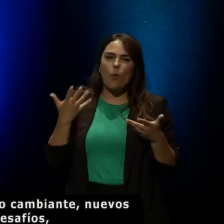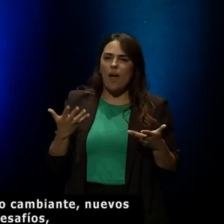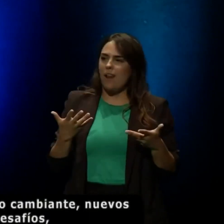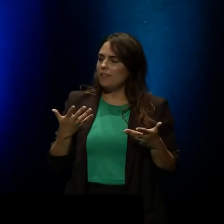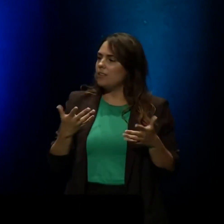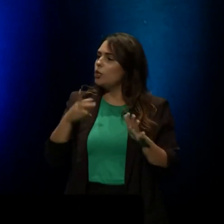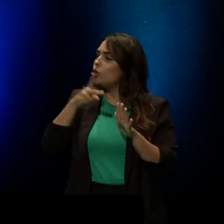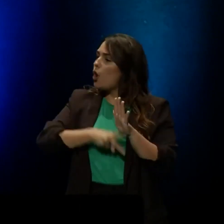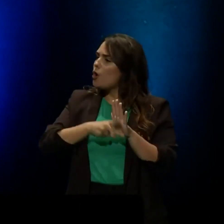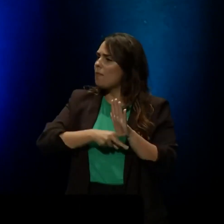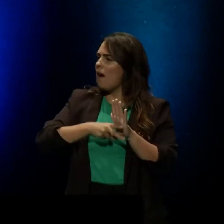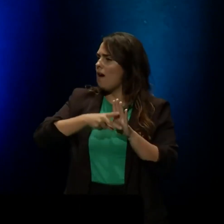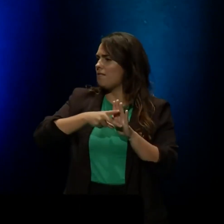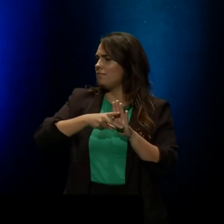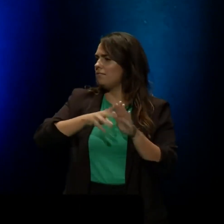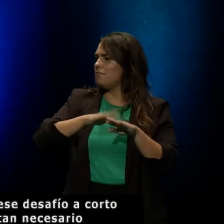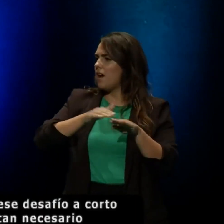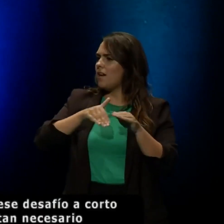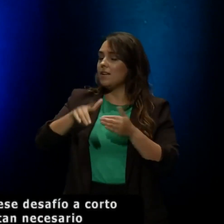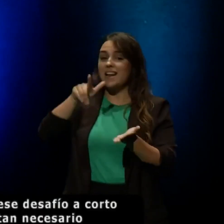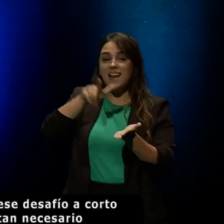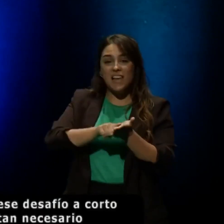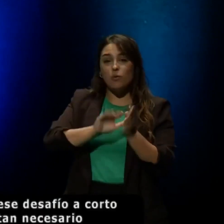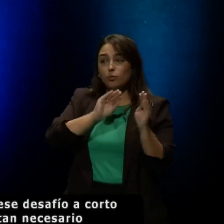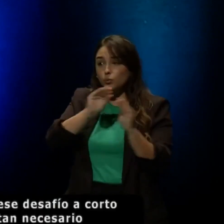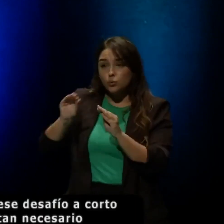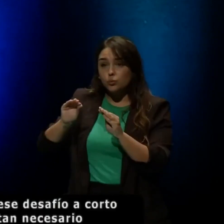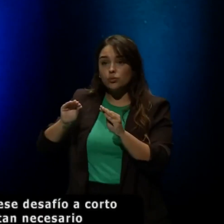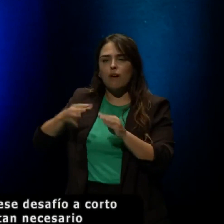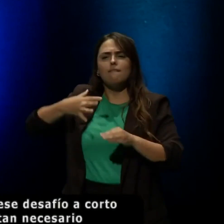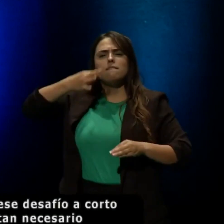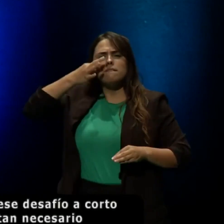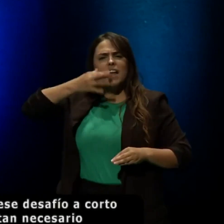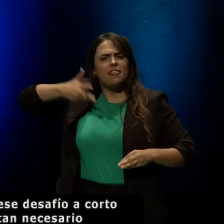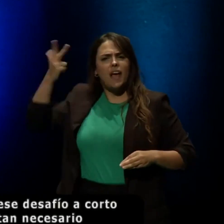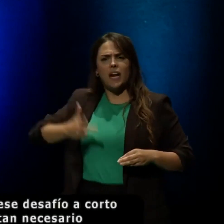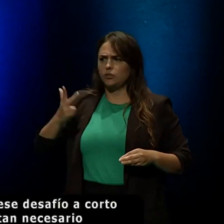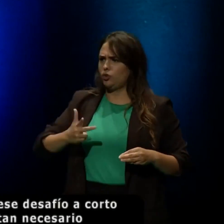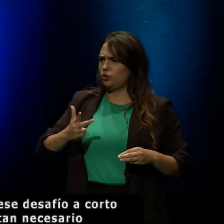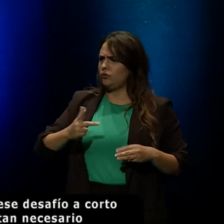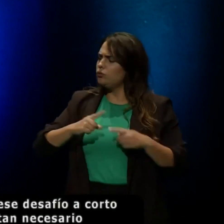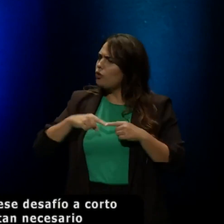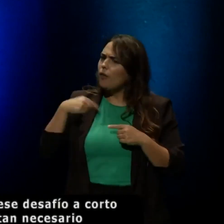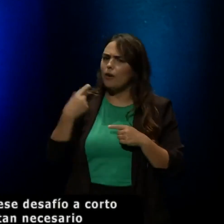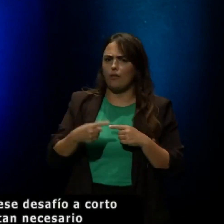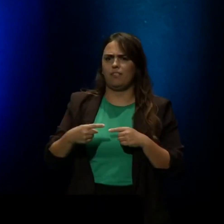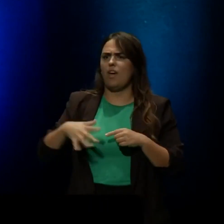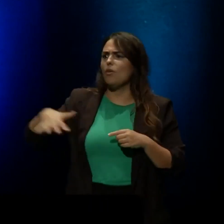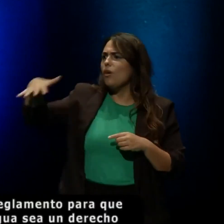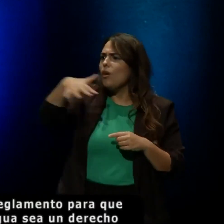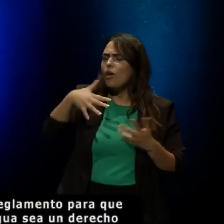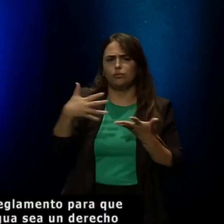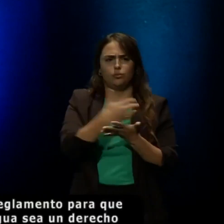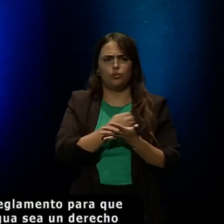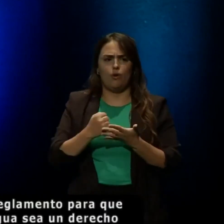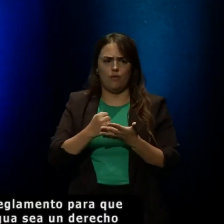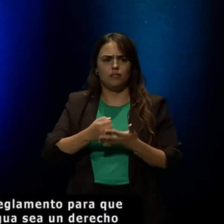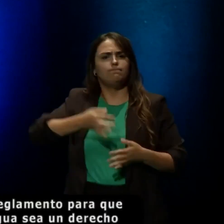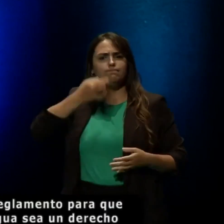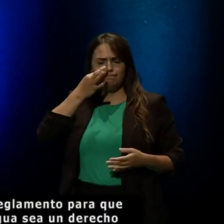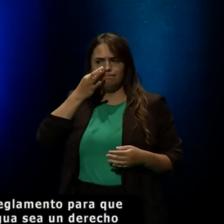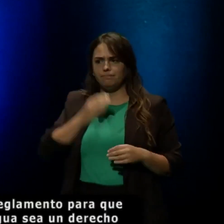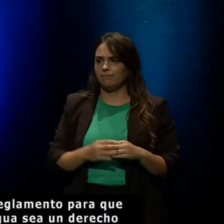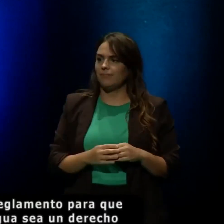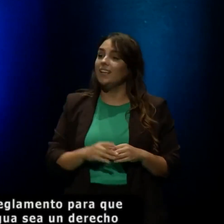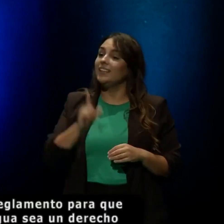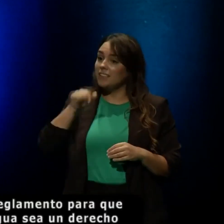para que de verdad vuestra lengua sea un derecho cada día y en todos sitios. Permítanme